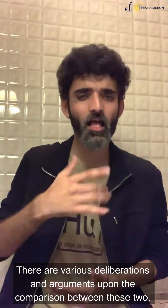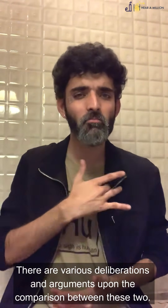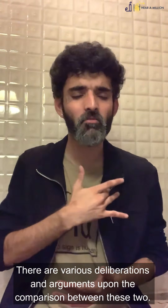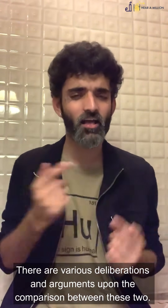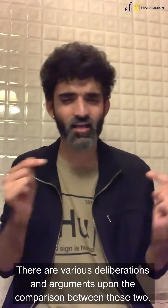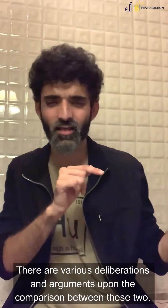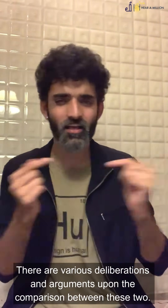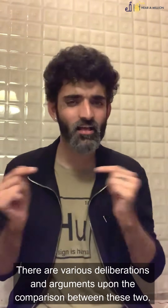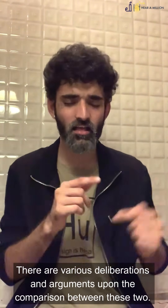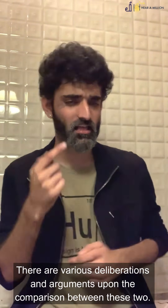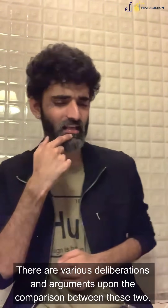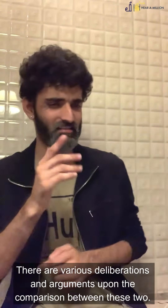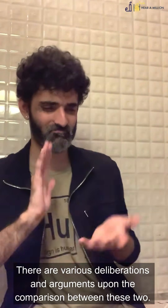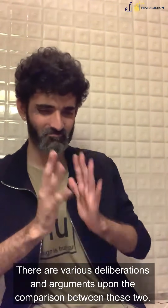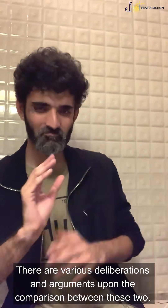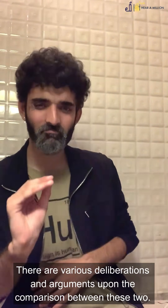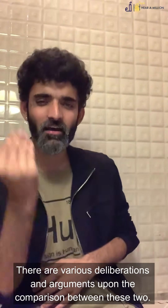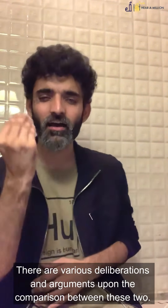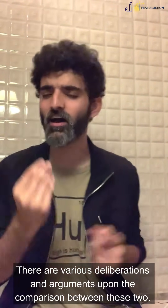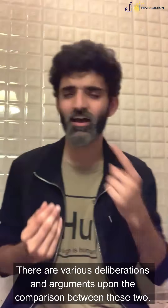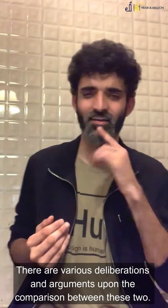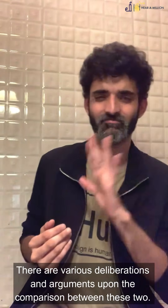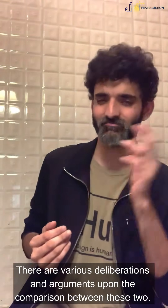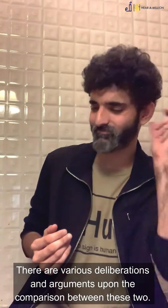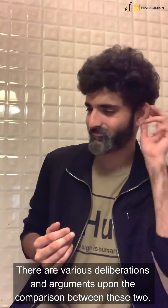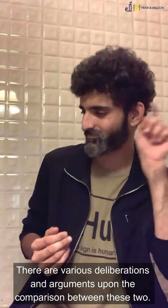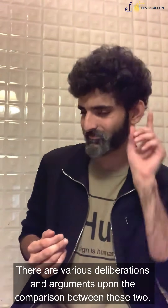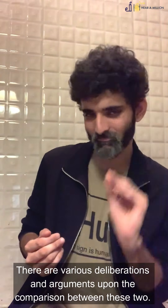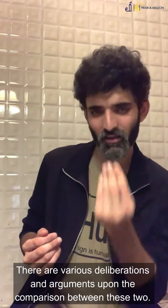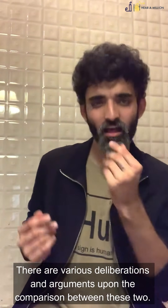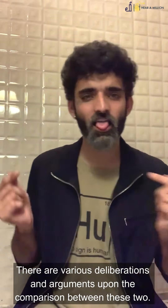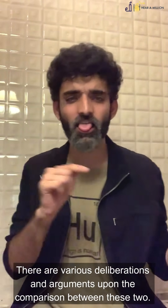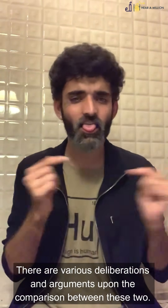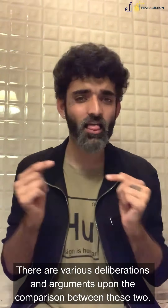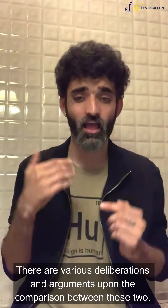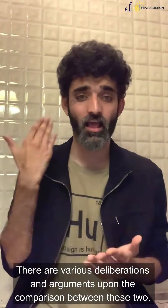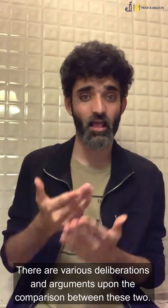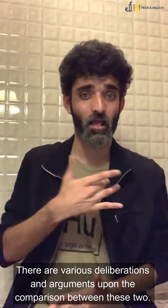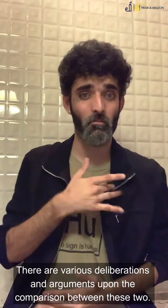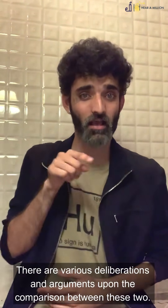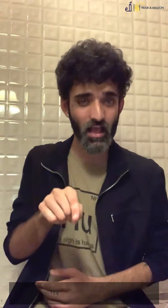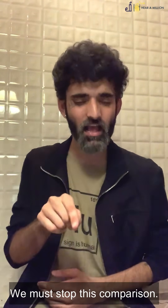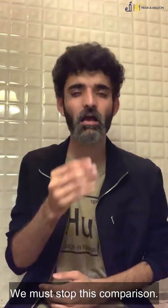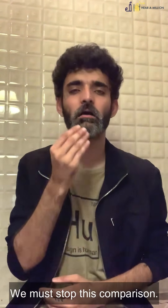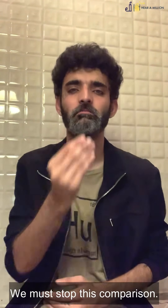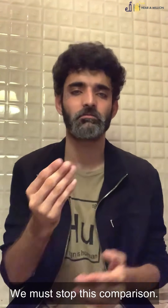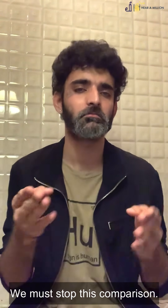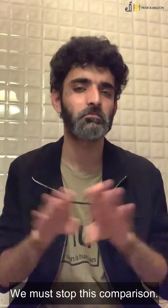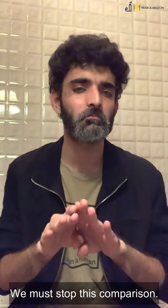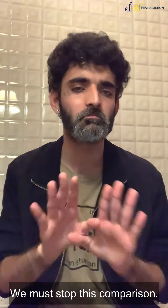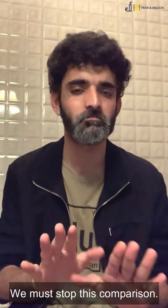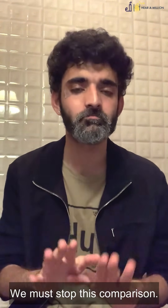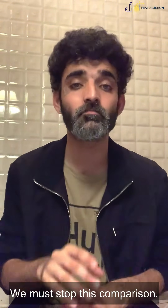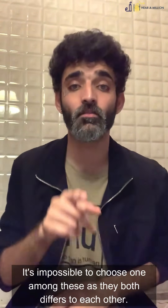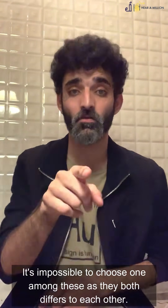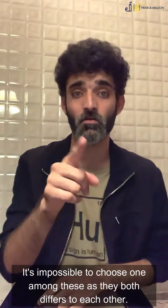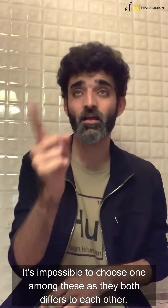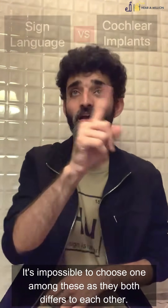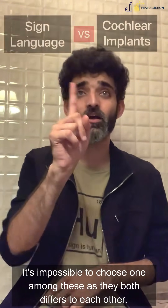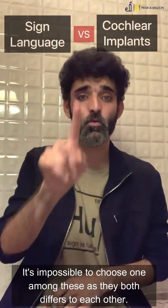है। कई समय से इन दोनों के बीच में बहुत ज़्यादा चर्चा हो रही है और इस पर कई सारी बातें चल रही हैं, लेकिन मैं चाहता हूँ कि इसमें से एक